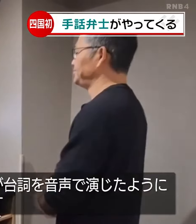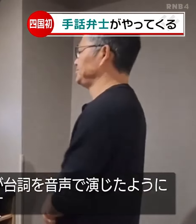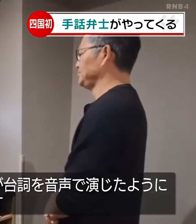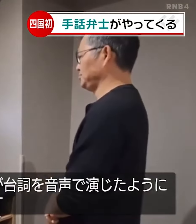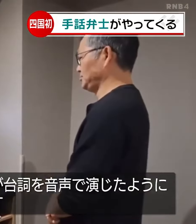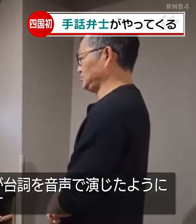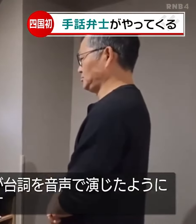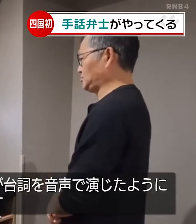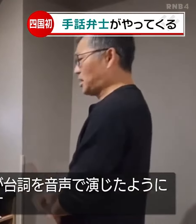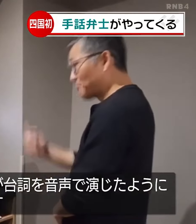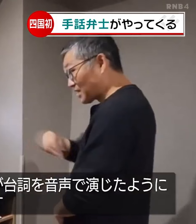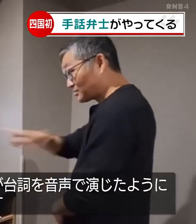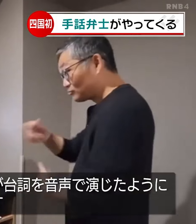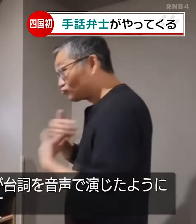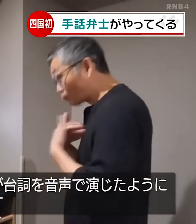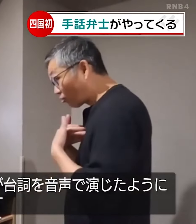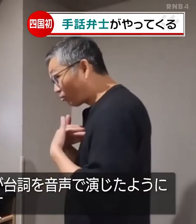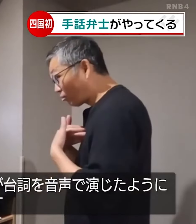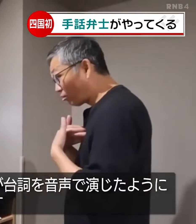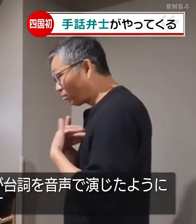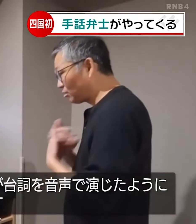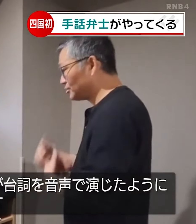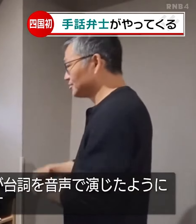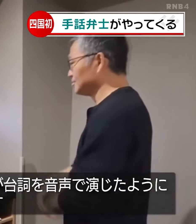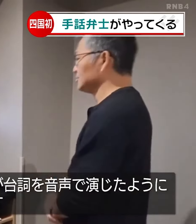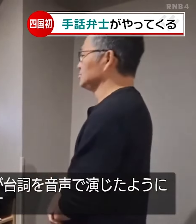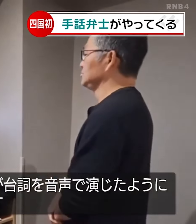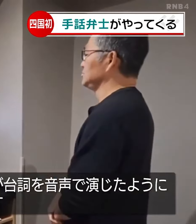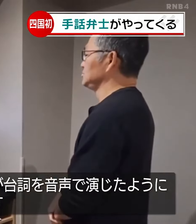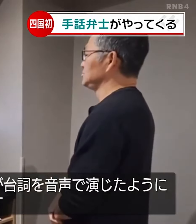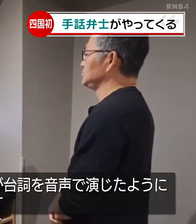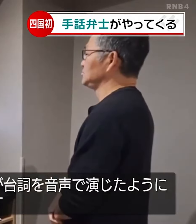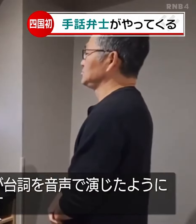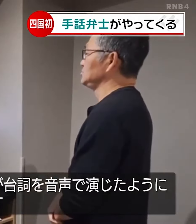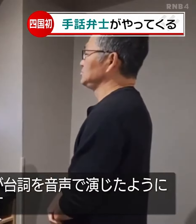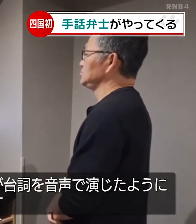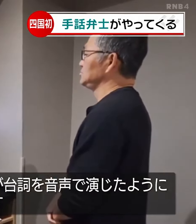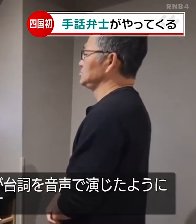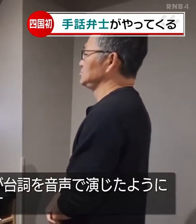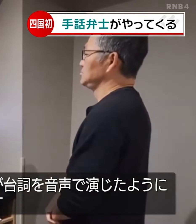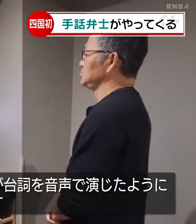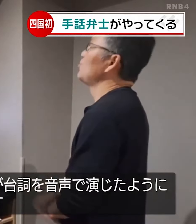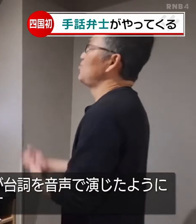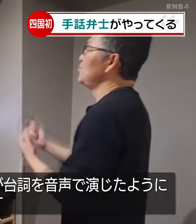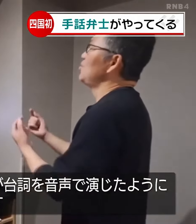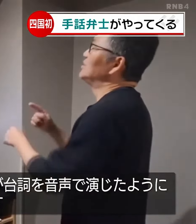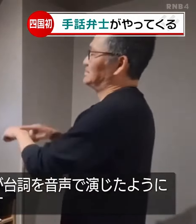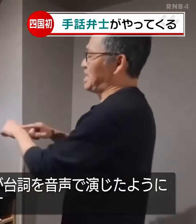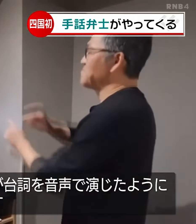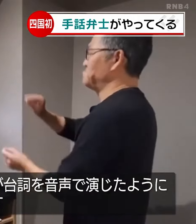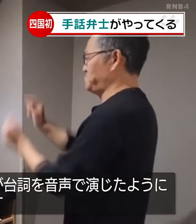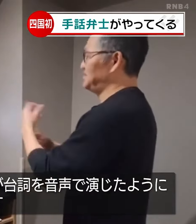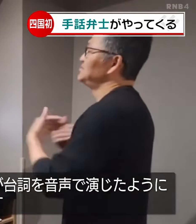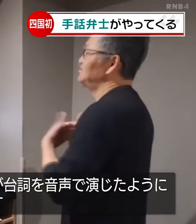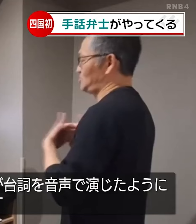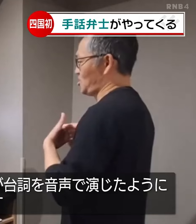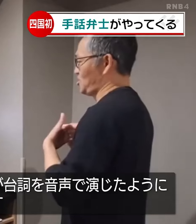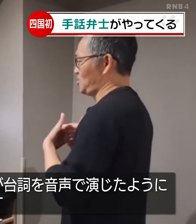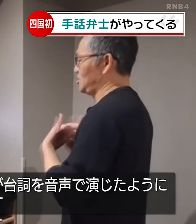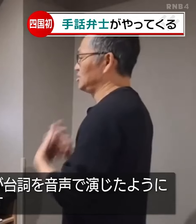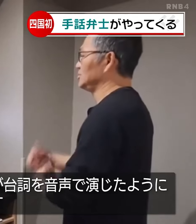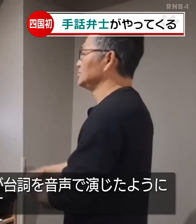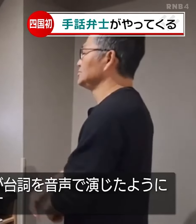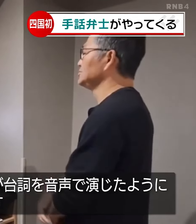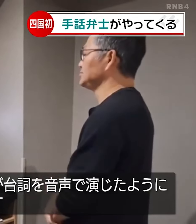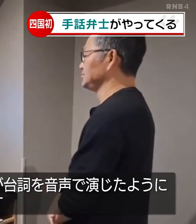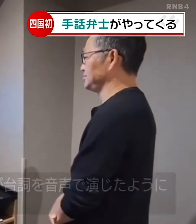かつて無声映画で活動弁士がセリフを音声で演じたように、手話弁士は手話で表